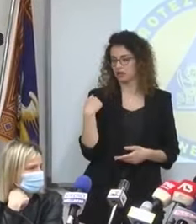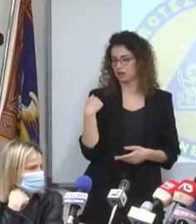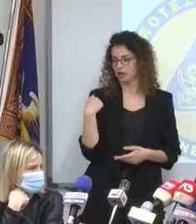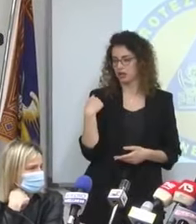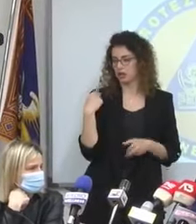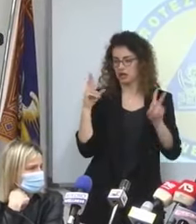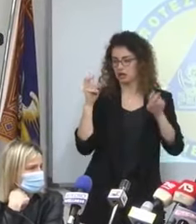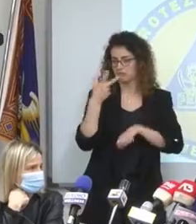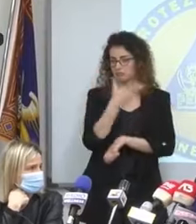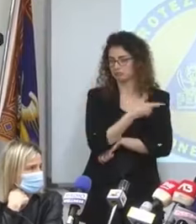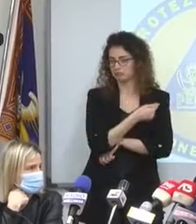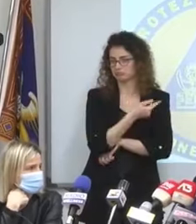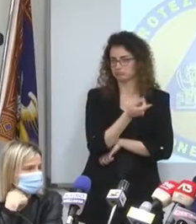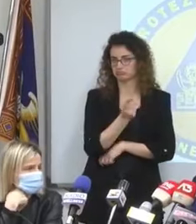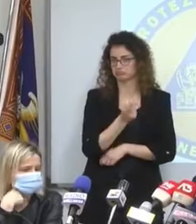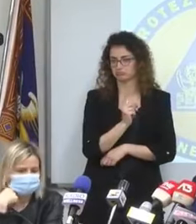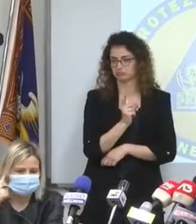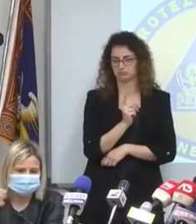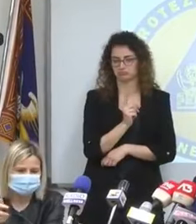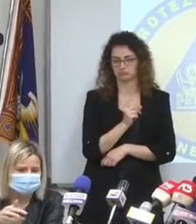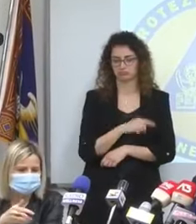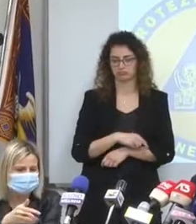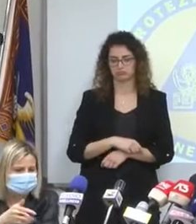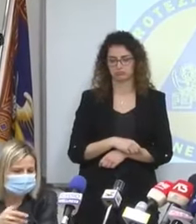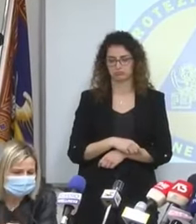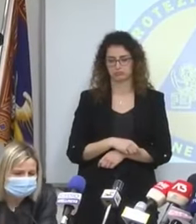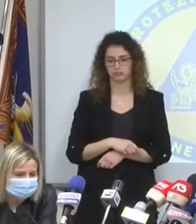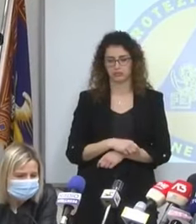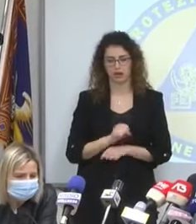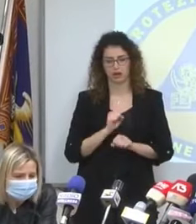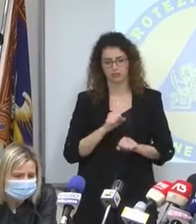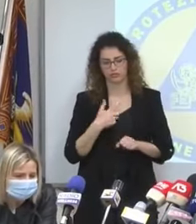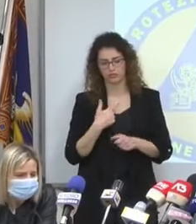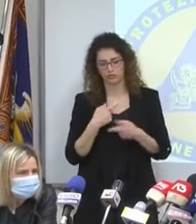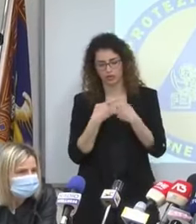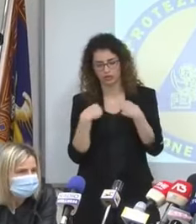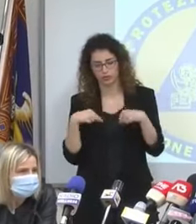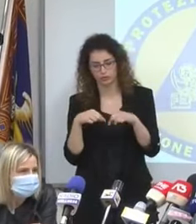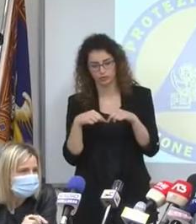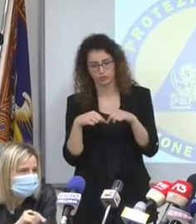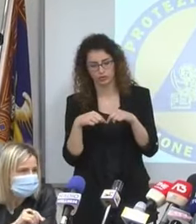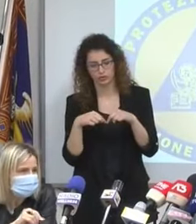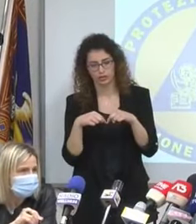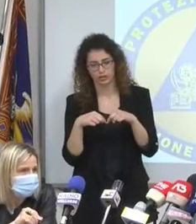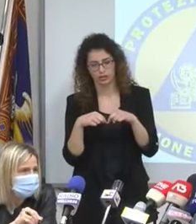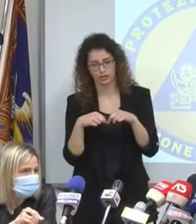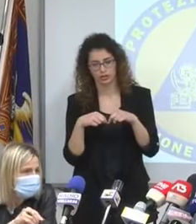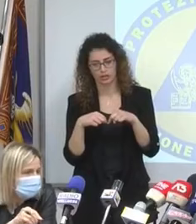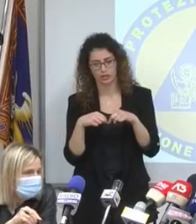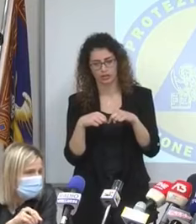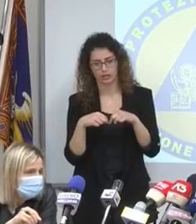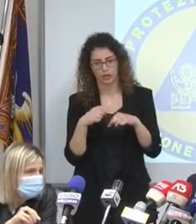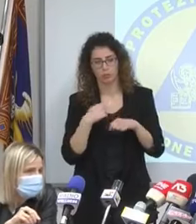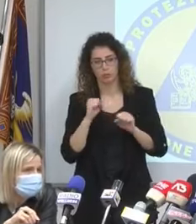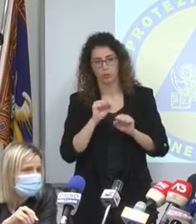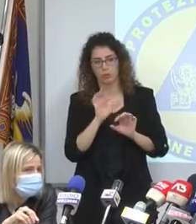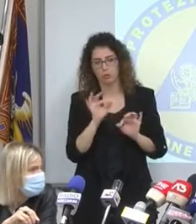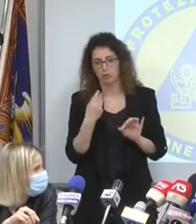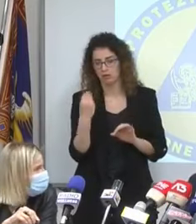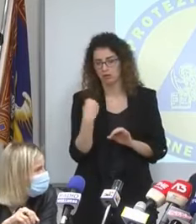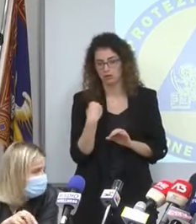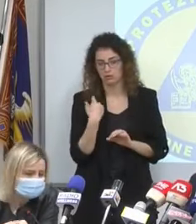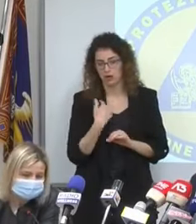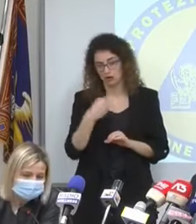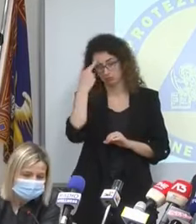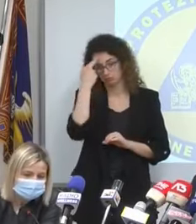parlato di vaccini. No, ma forse c'è stata nella riunione. Sì, forse qualcuno ha chiesto, ma non mi ricordo